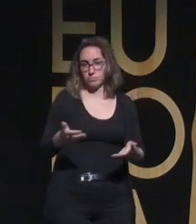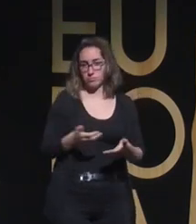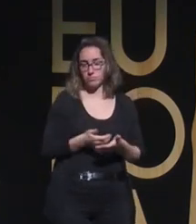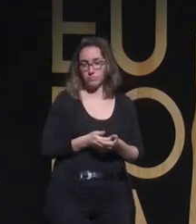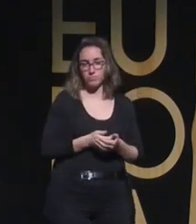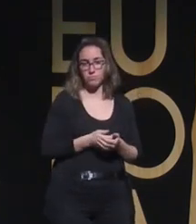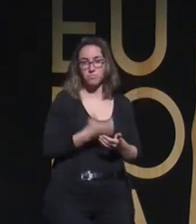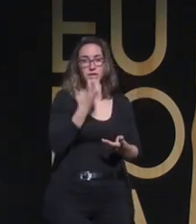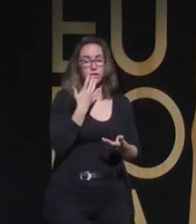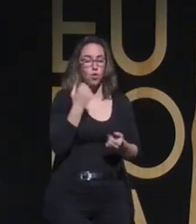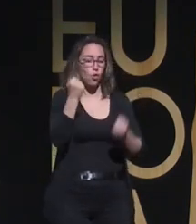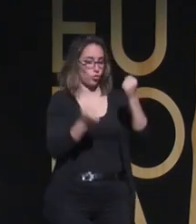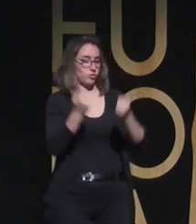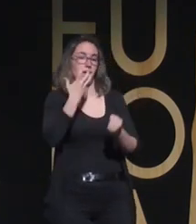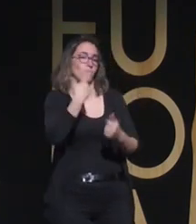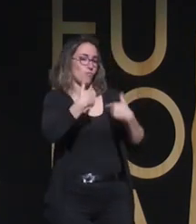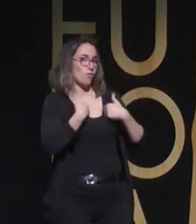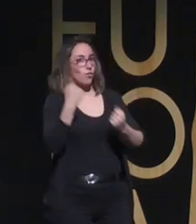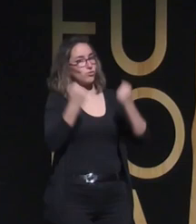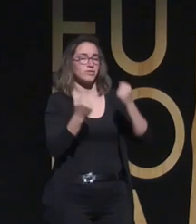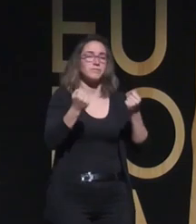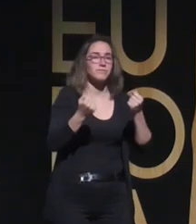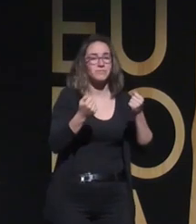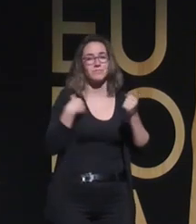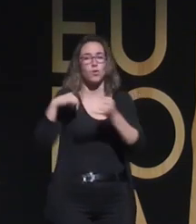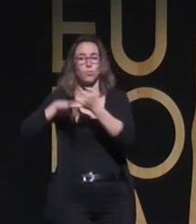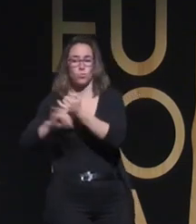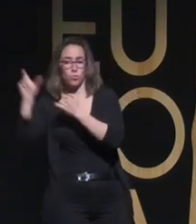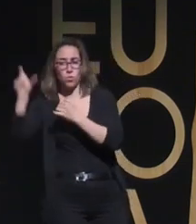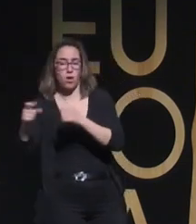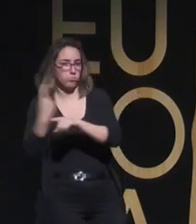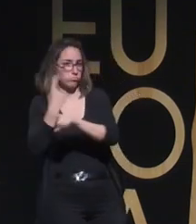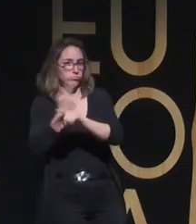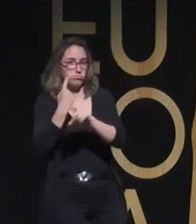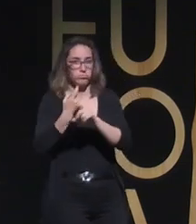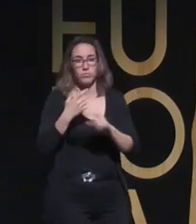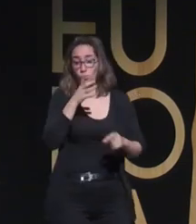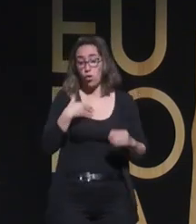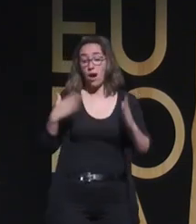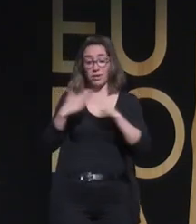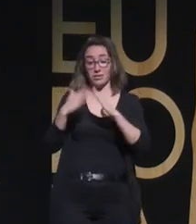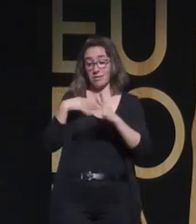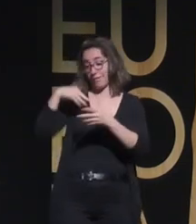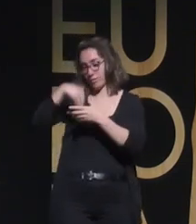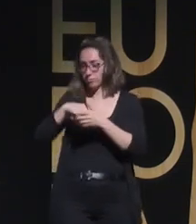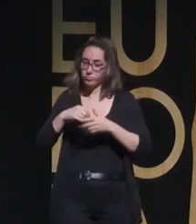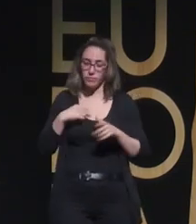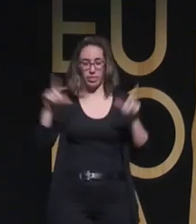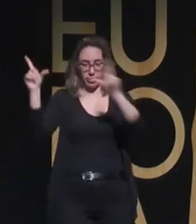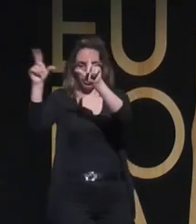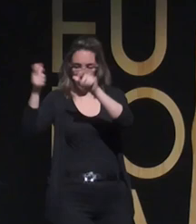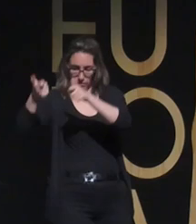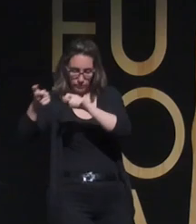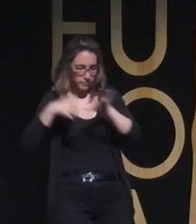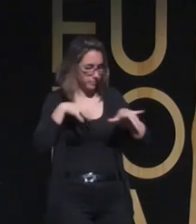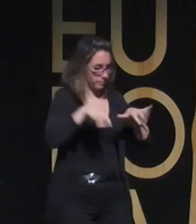Ahora, si vas en el coche, como me pasa a mí, o yo en casa, que a mi mujer le pongo los nervios, porque yo cada vez que tengo que trabajar en casa y estoy solo y estoy con la tele puesta. Ahora no me digas que